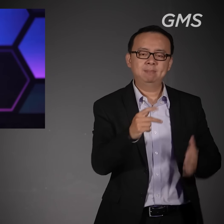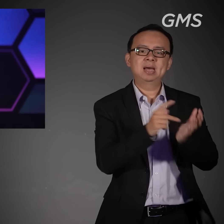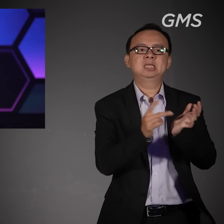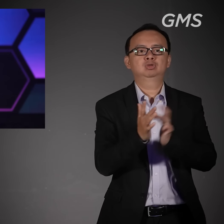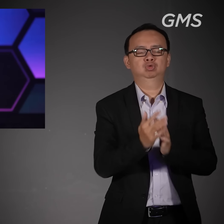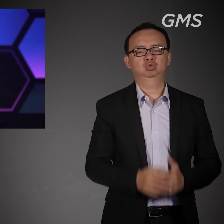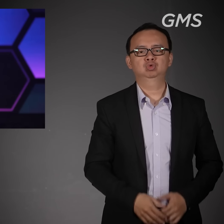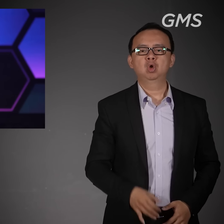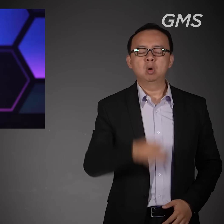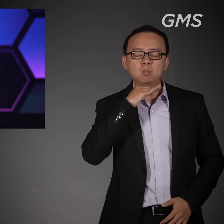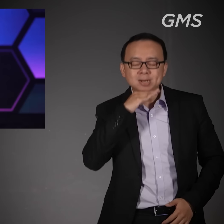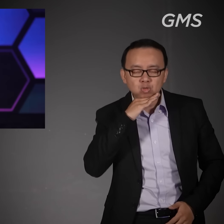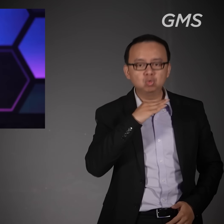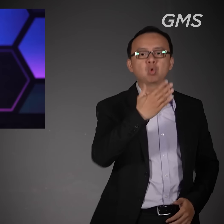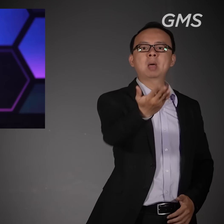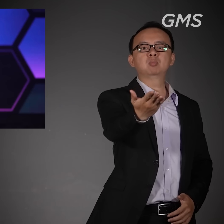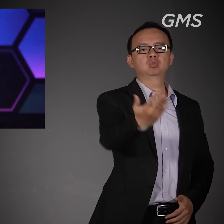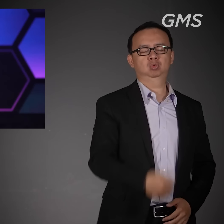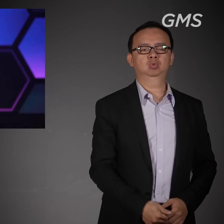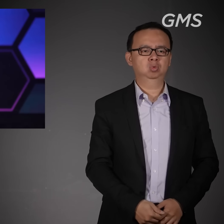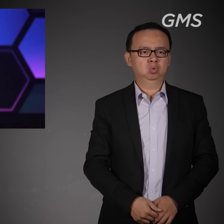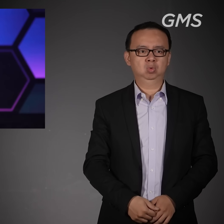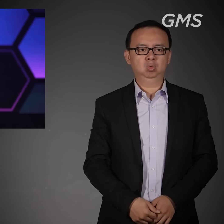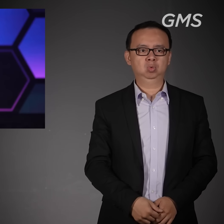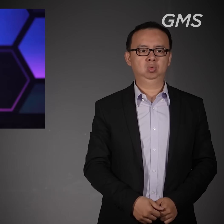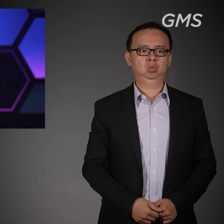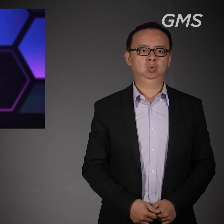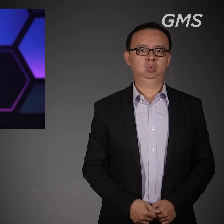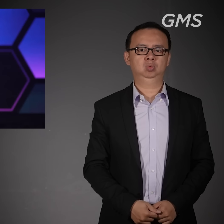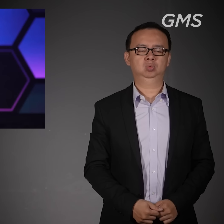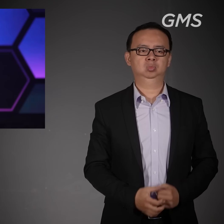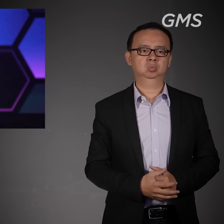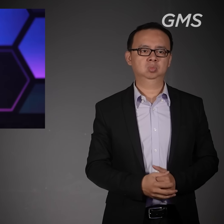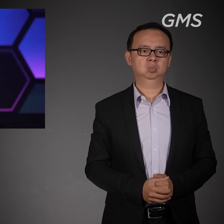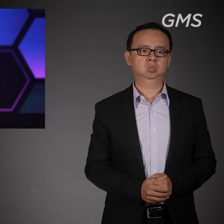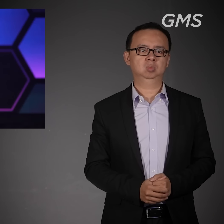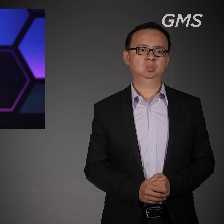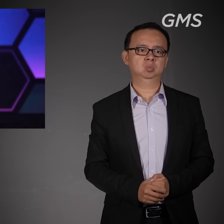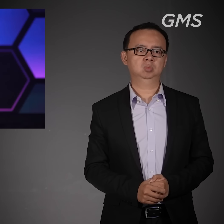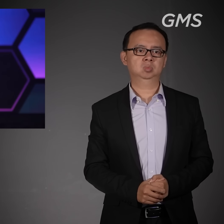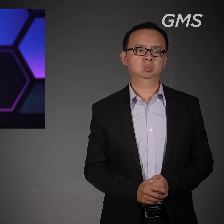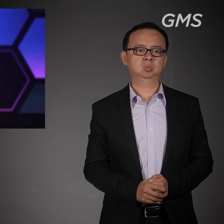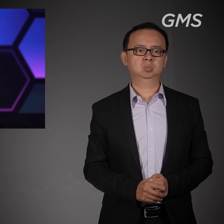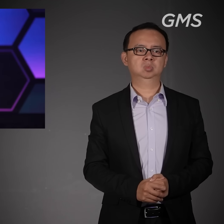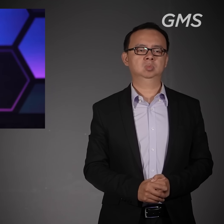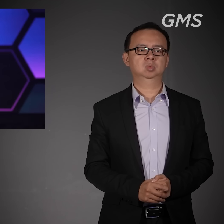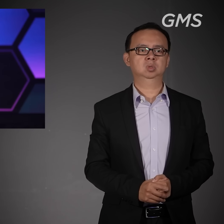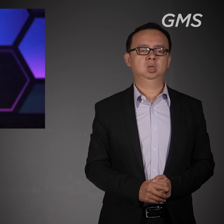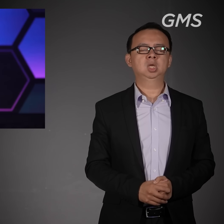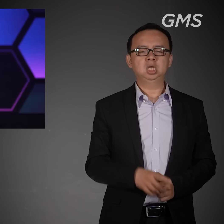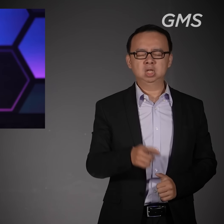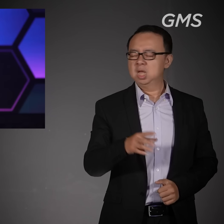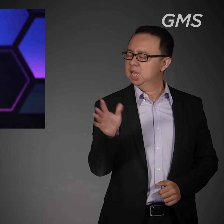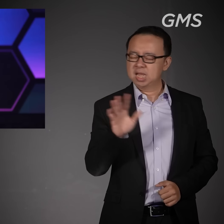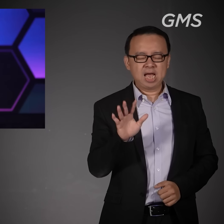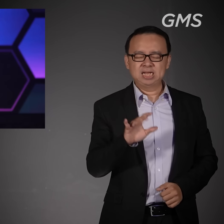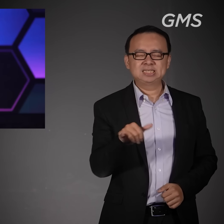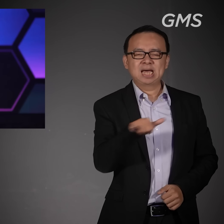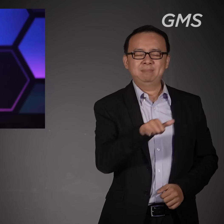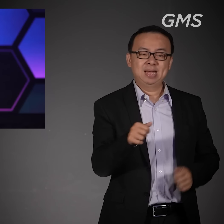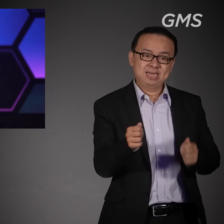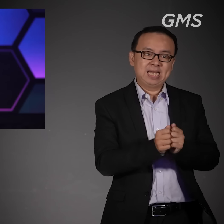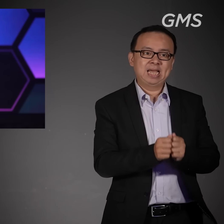punya rumah. Setiap jiwa baru itu Yesus mati bagi mereka. Beda dengan anggota cell group